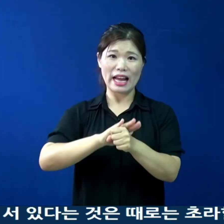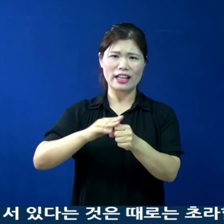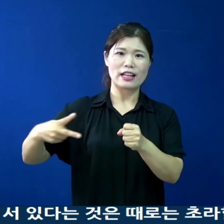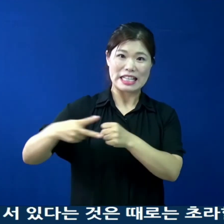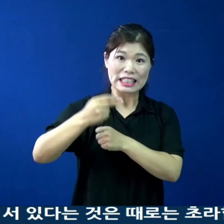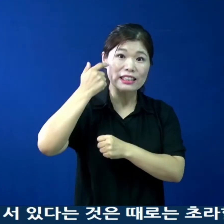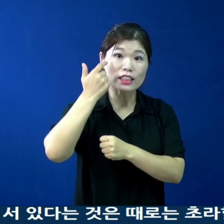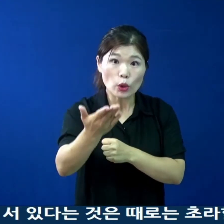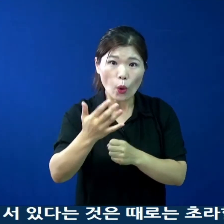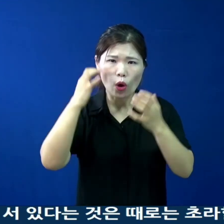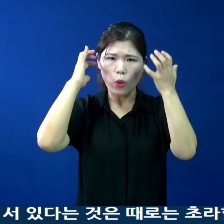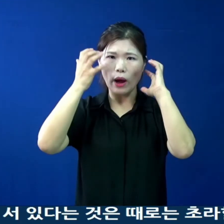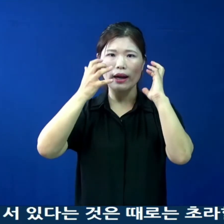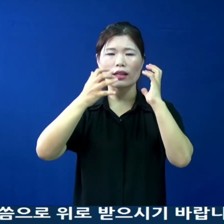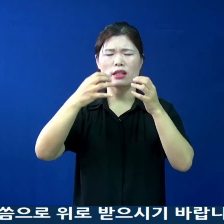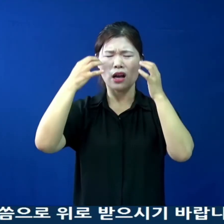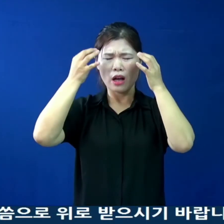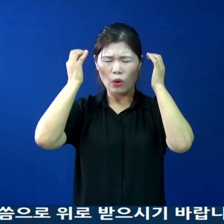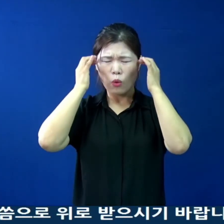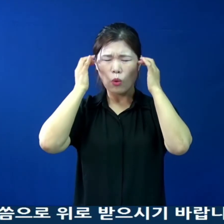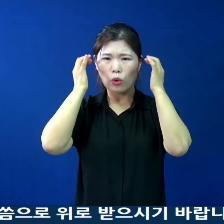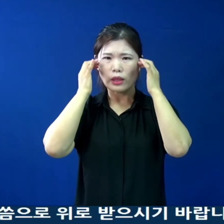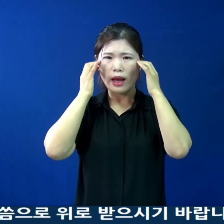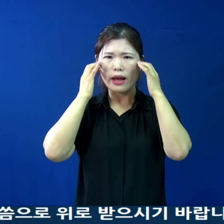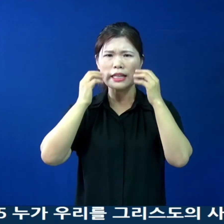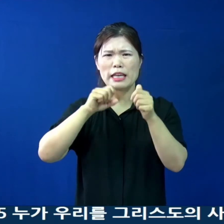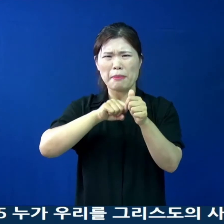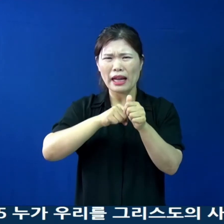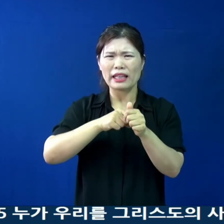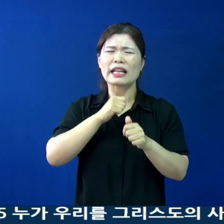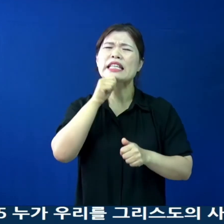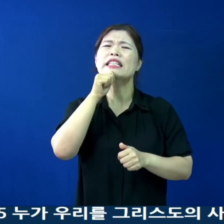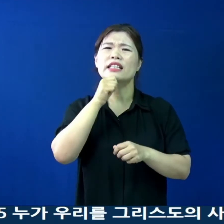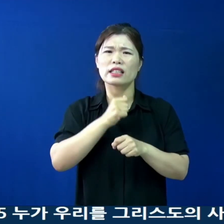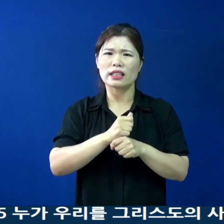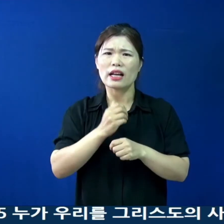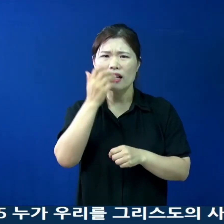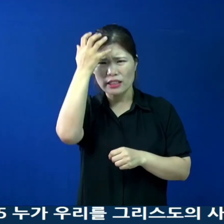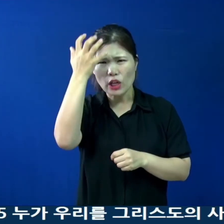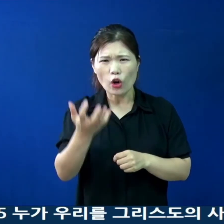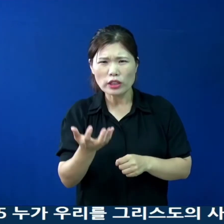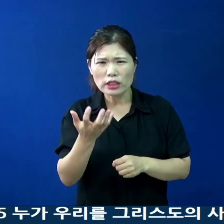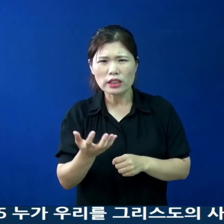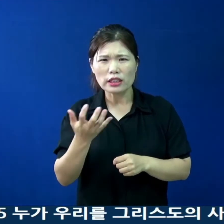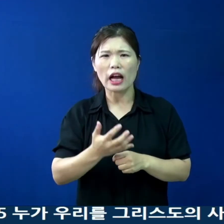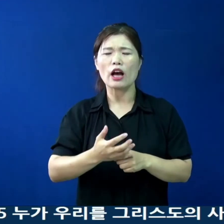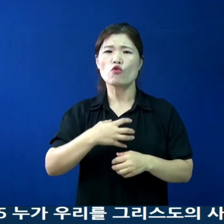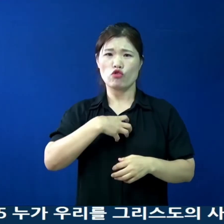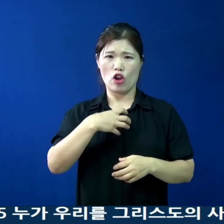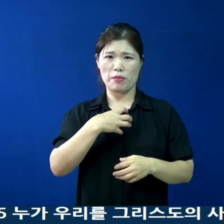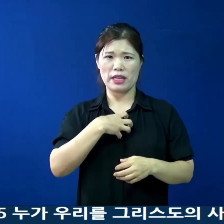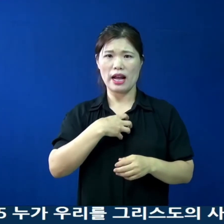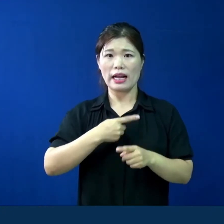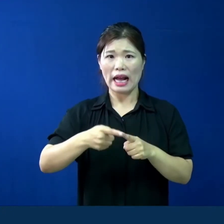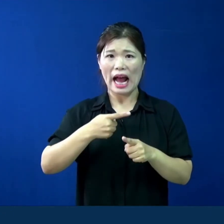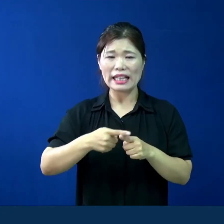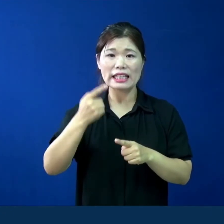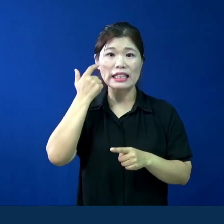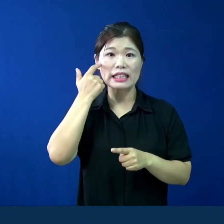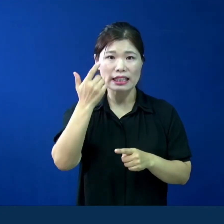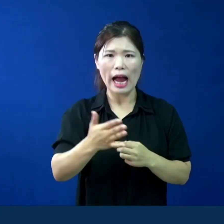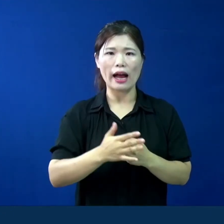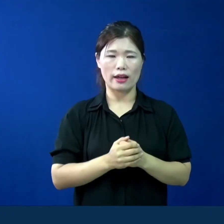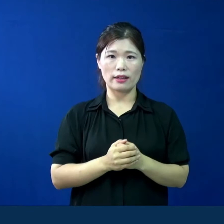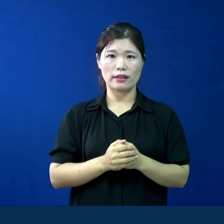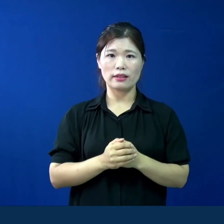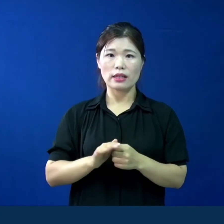끊으리요? 환난이나 공고나 박해나 기근이나 적신이나 위험이나 칼이랴. 아멘. 사랑하는